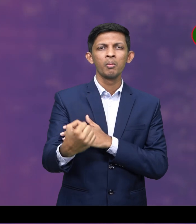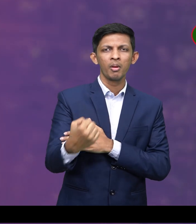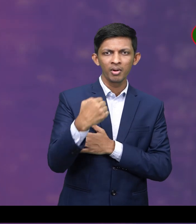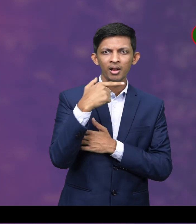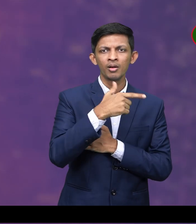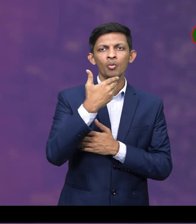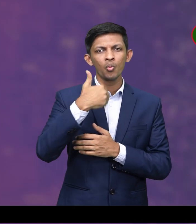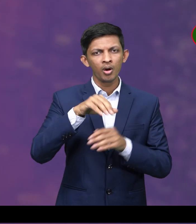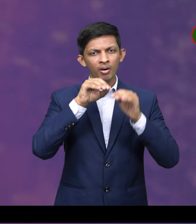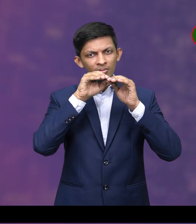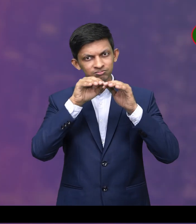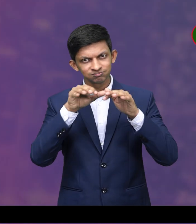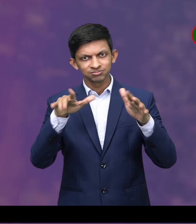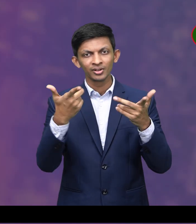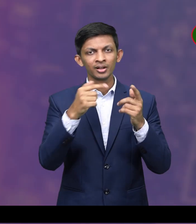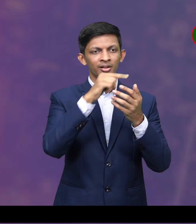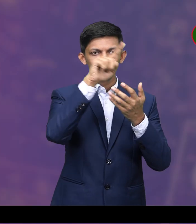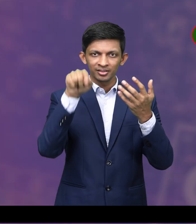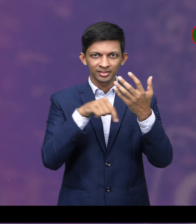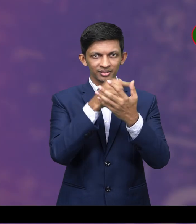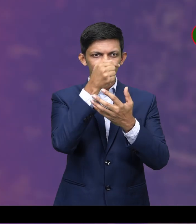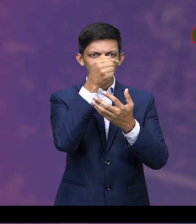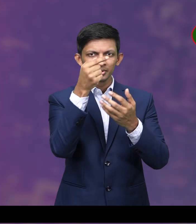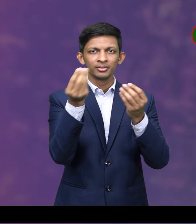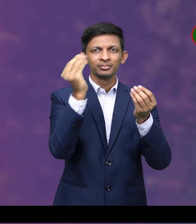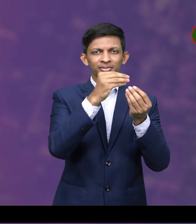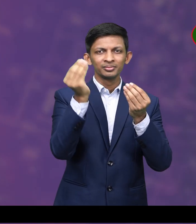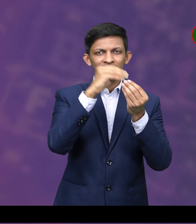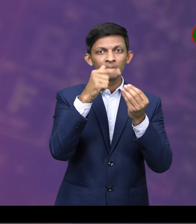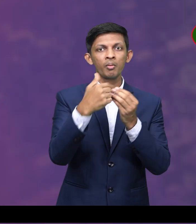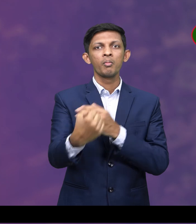ఎలక్ట్రాన్ గెయిన్ ఎంథాల్పీని కూడా ప్రభావితం చేస్తాయి.